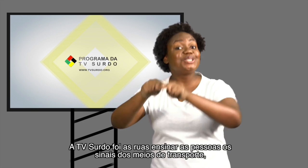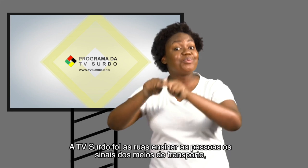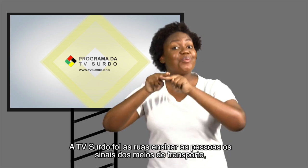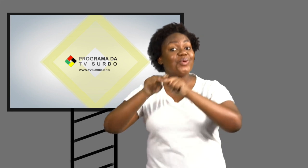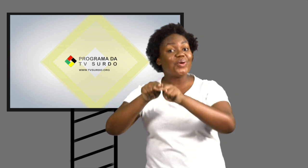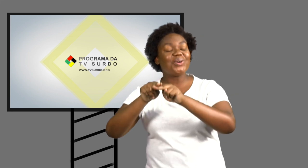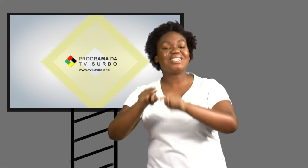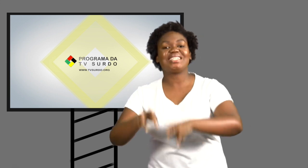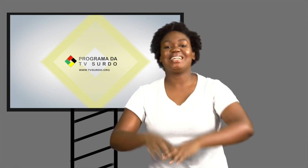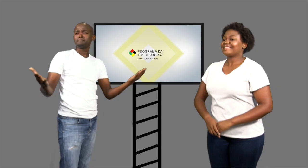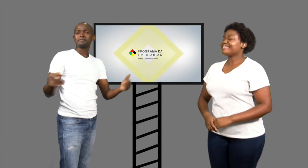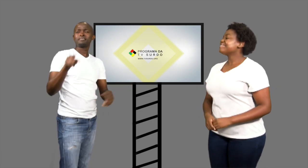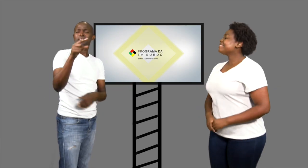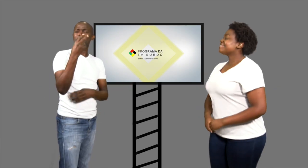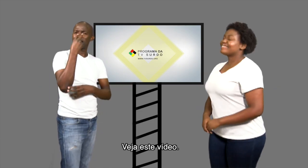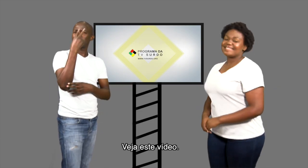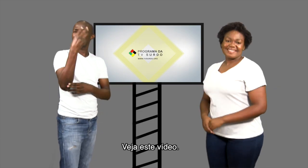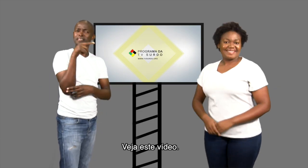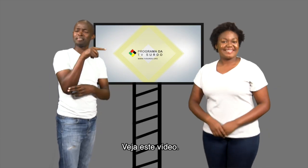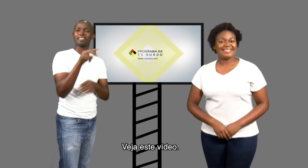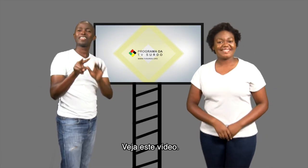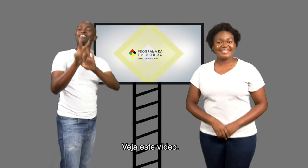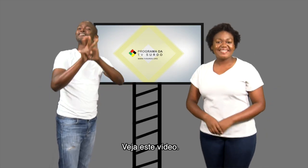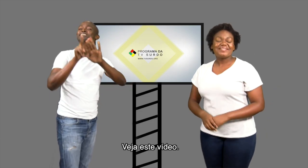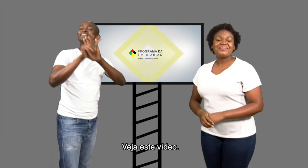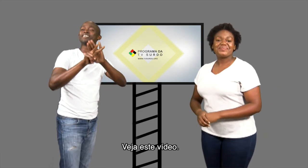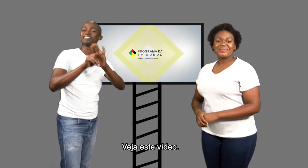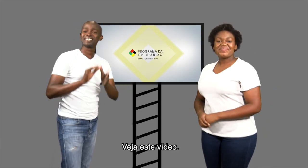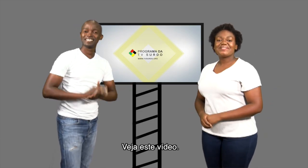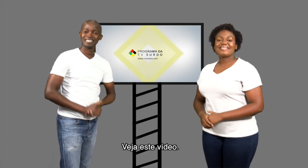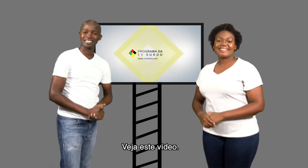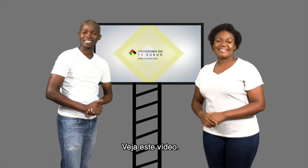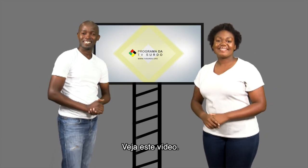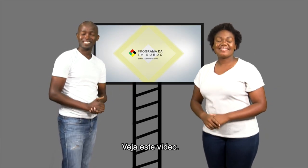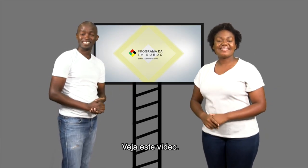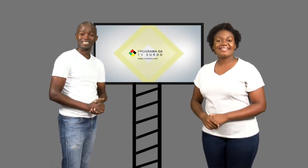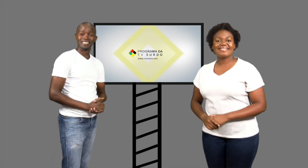meios de transporte. Veja este vídeo.